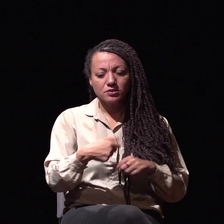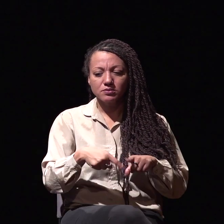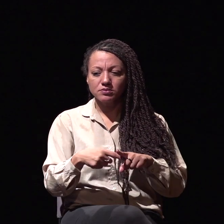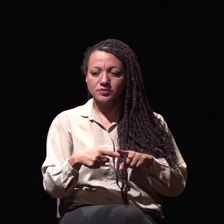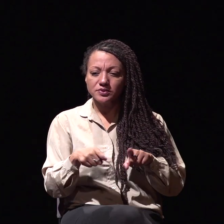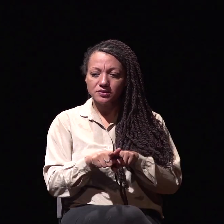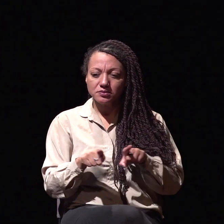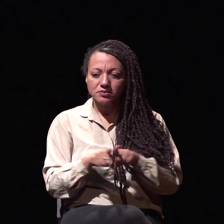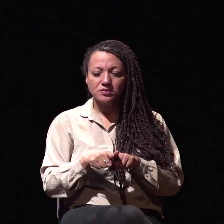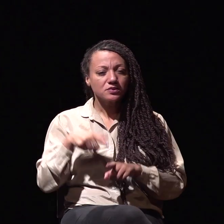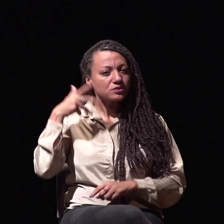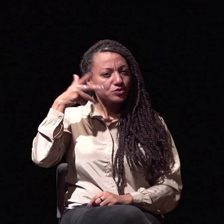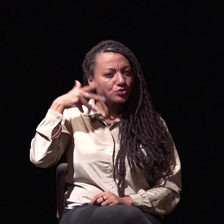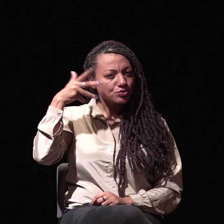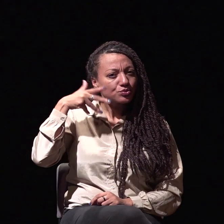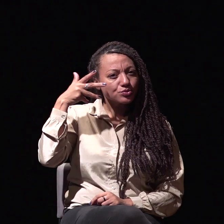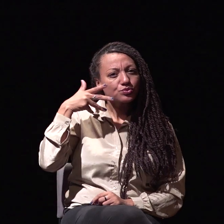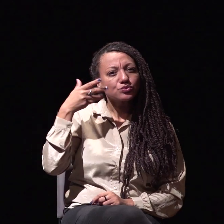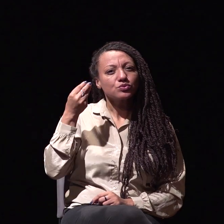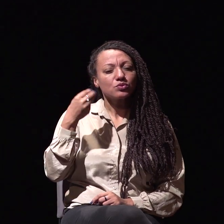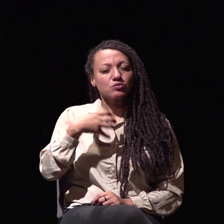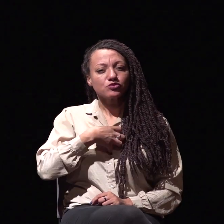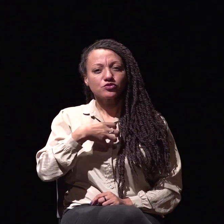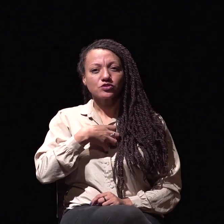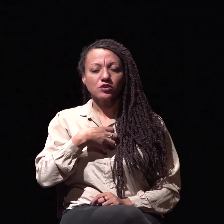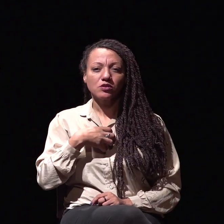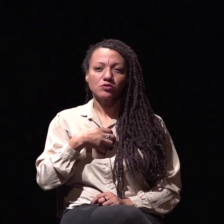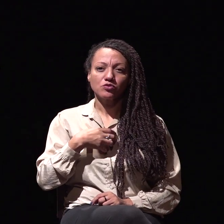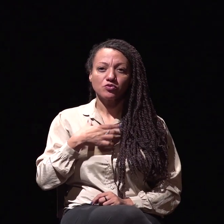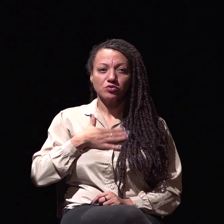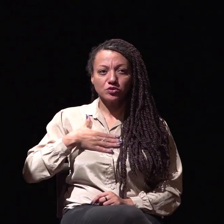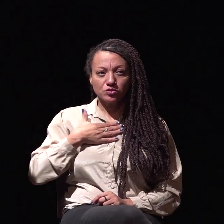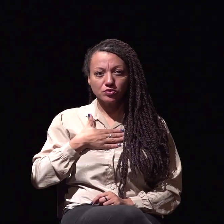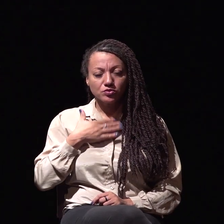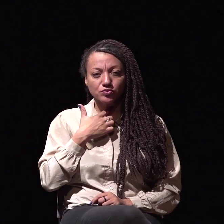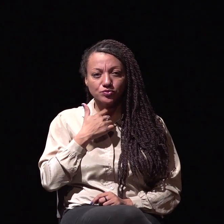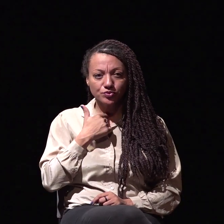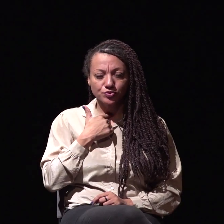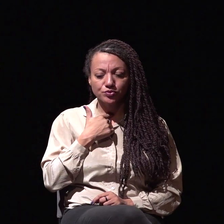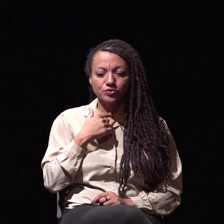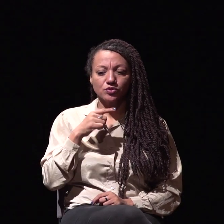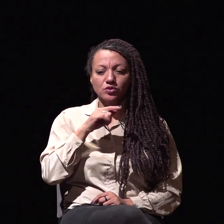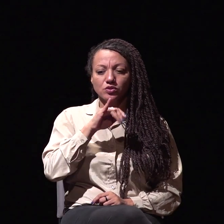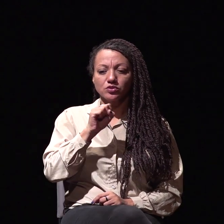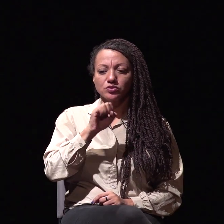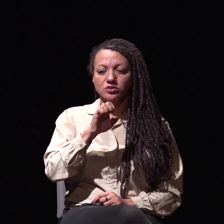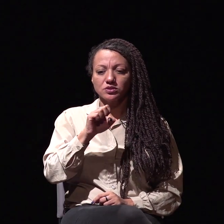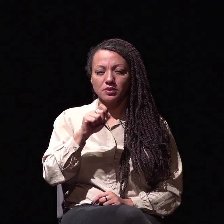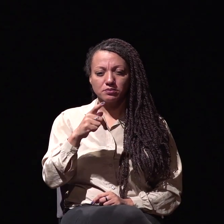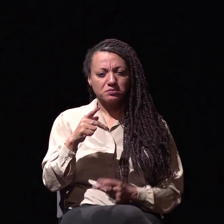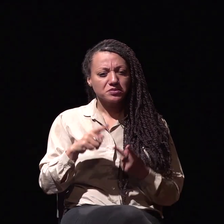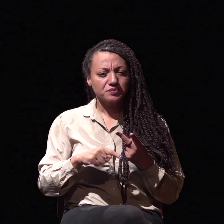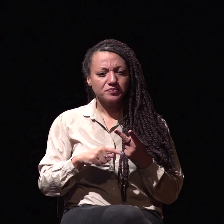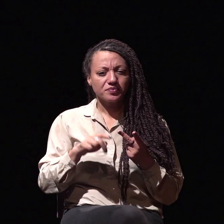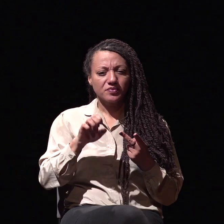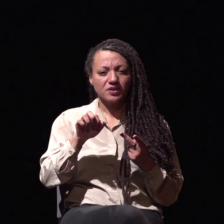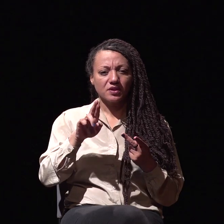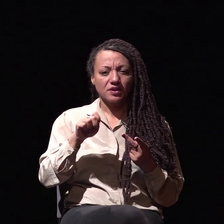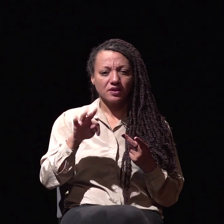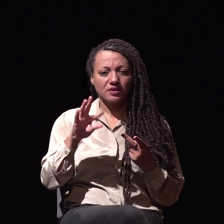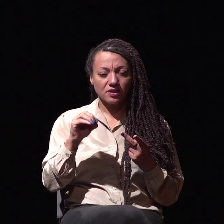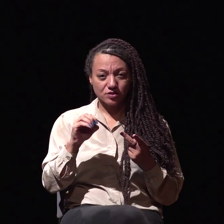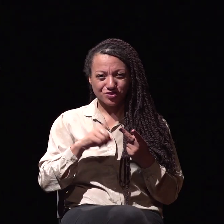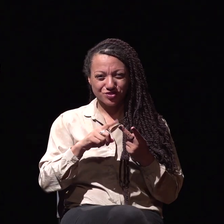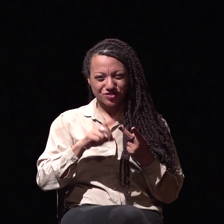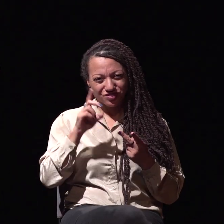também esses discursos sobre estilo e gosto. Giuseppe Pagano estava à frente da Casa Bella. Ernesto Rogers, depois diretor da